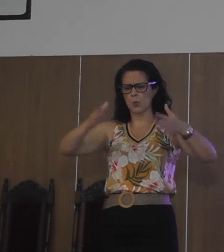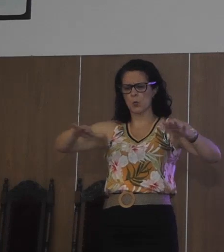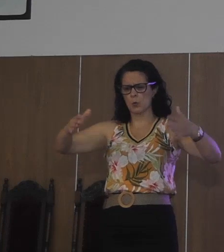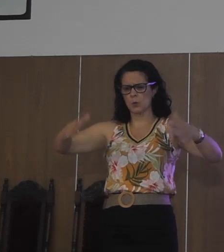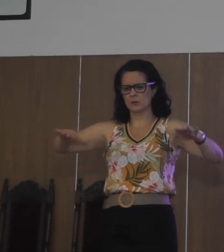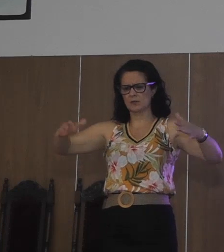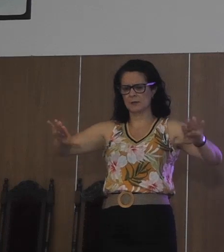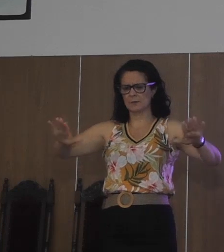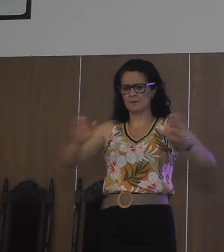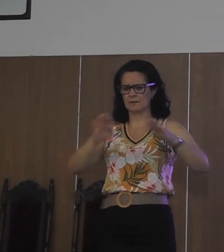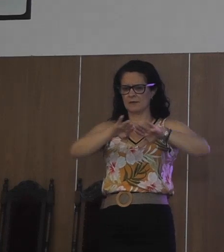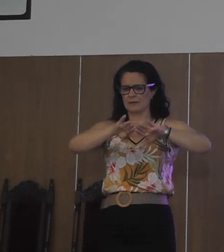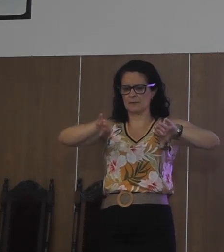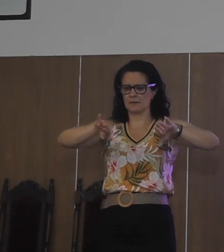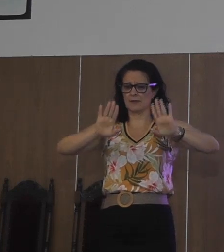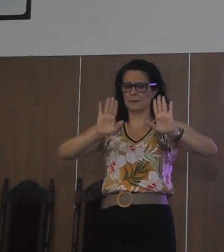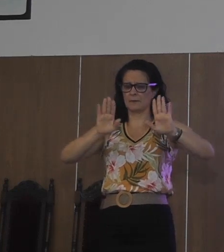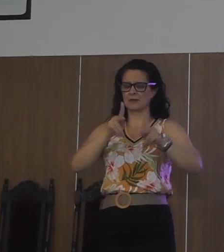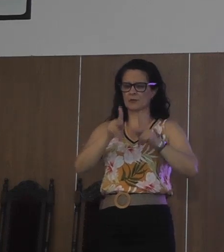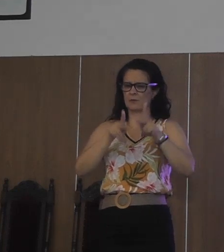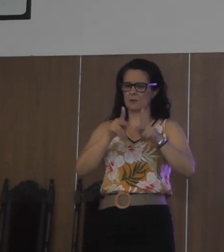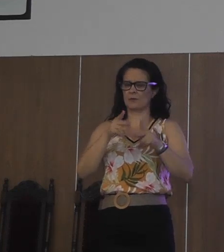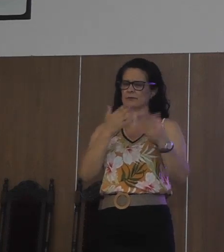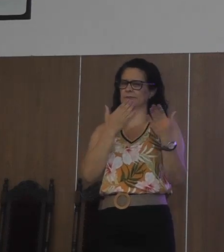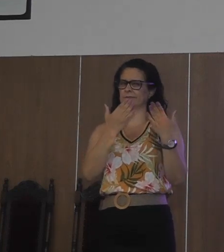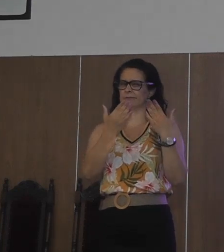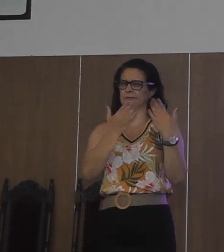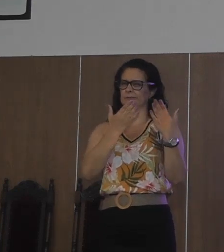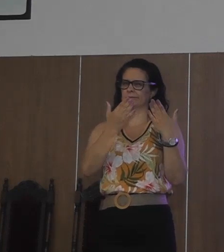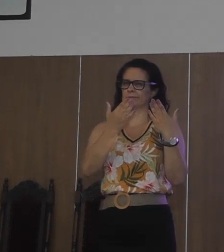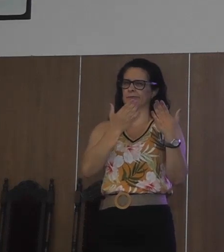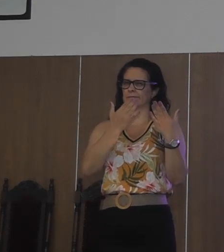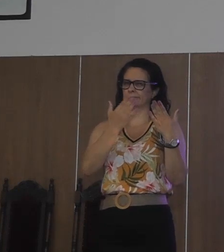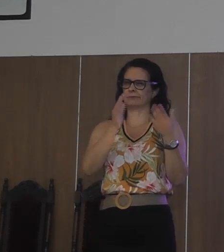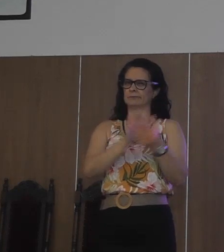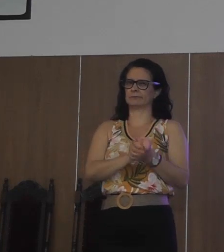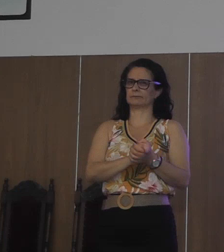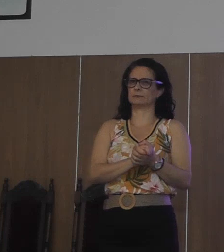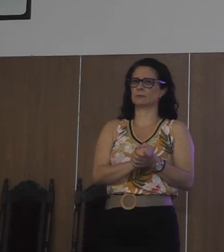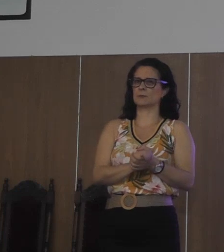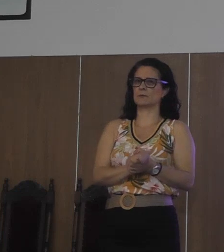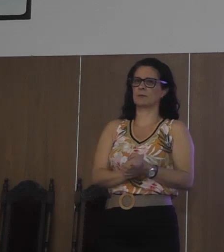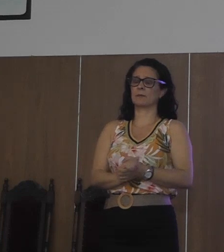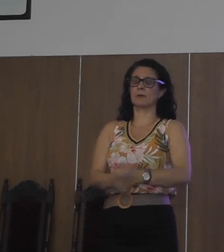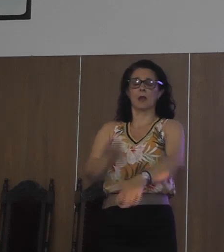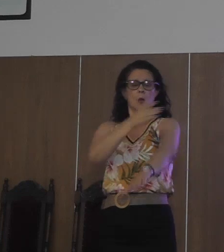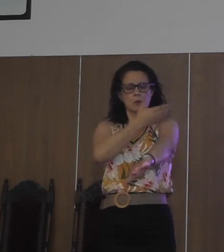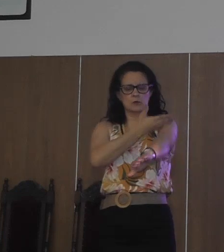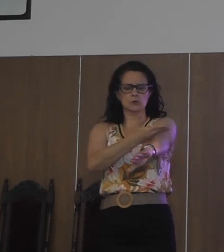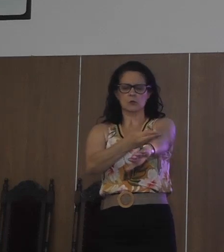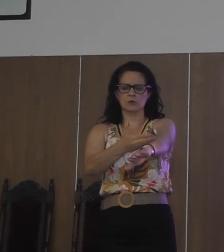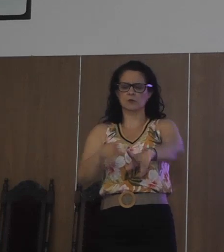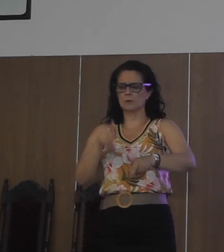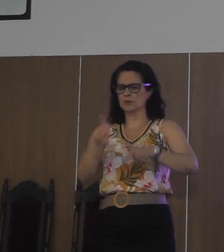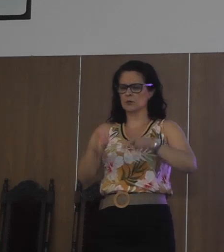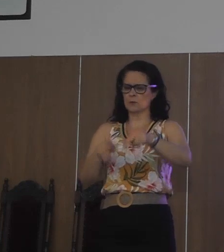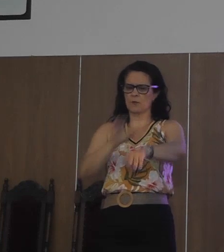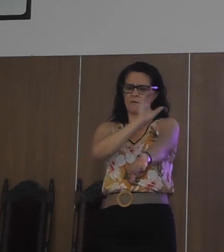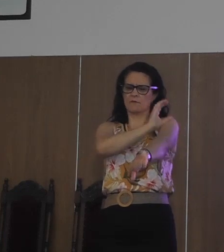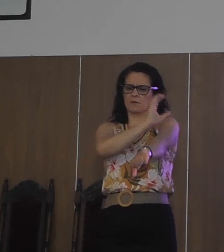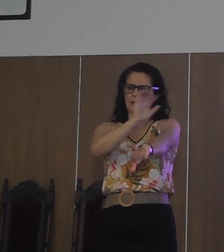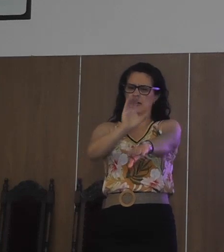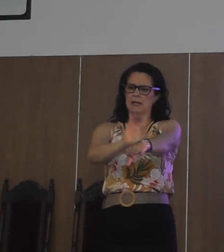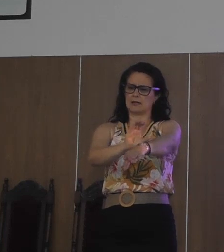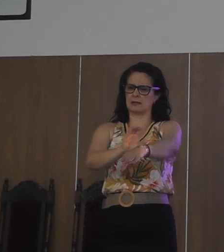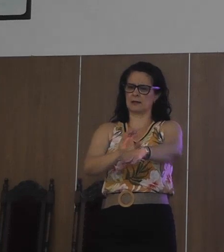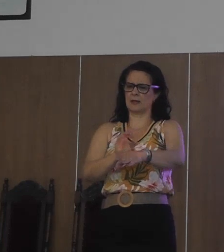em época de cheia, que eu queria fazer algumas características contigo. A cultura cananeia dizia que quando o rio estava em época